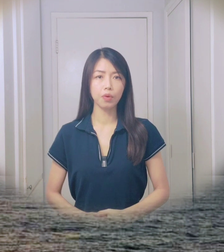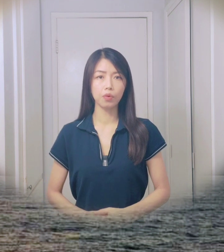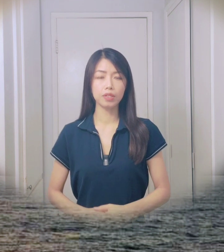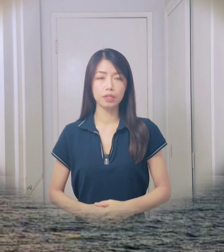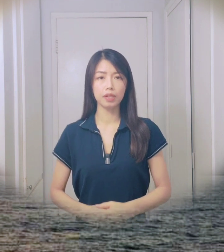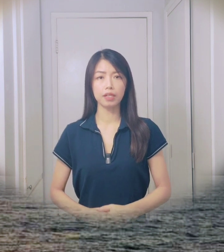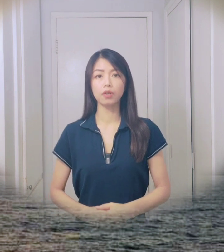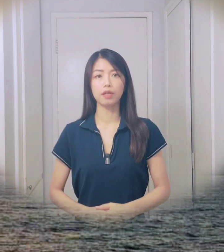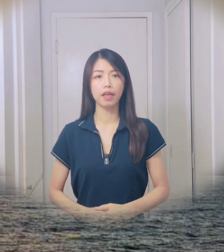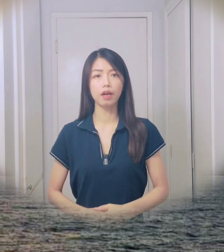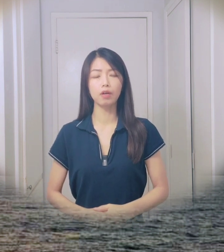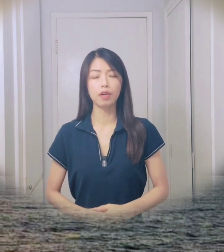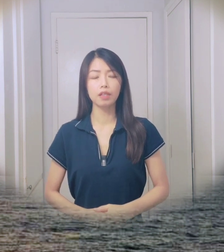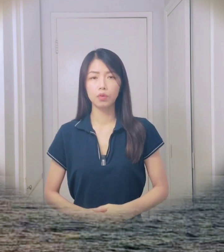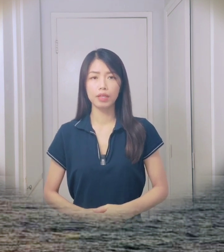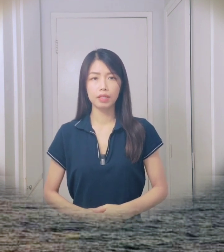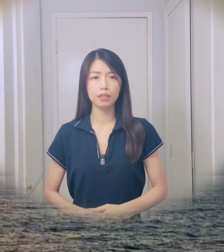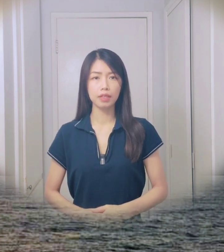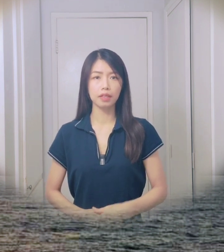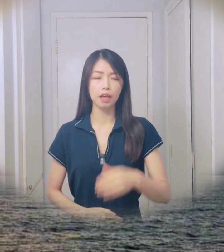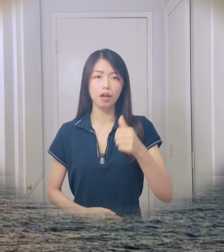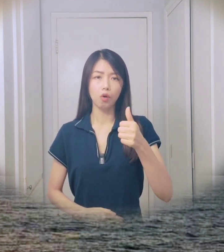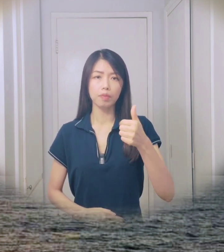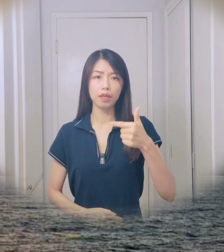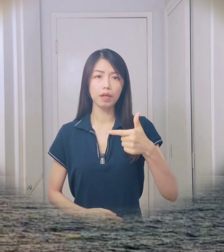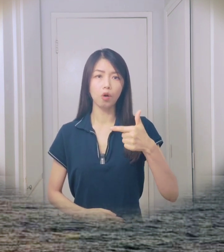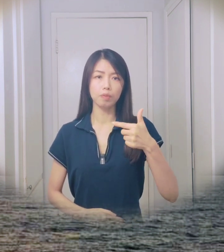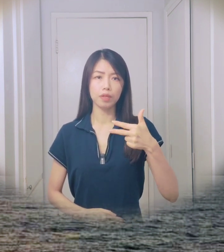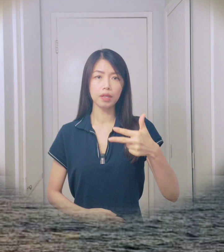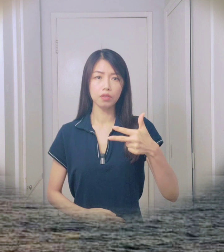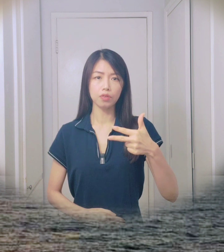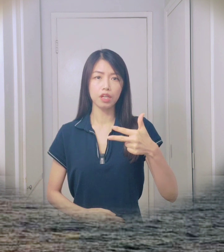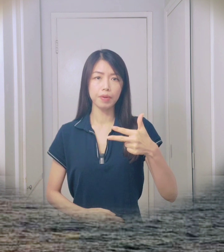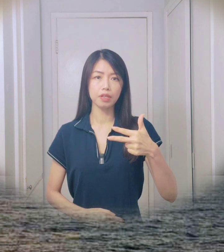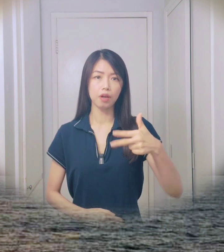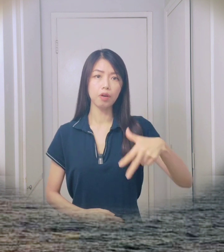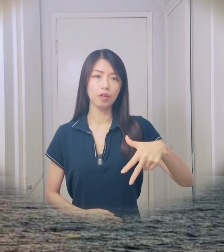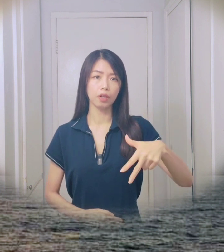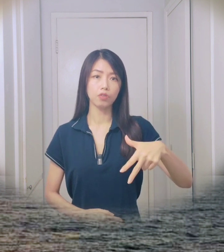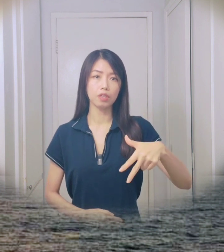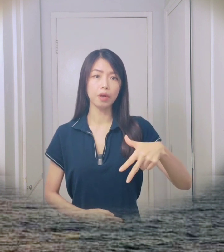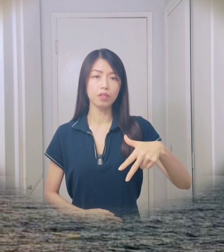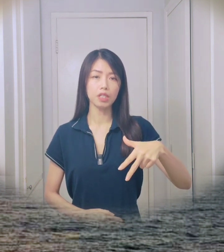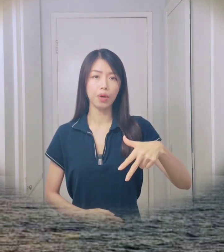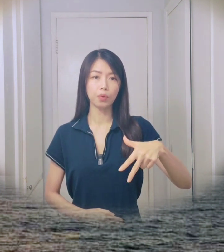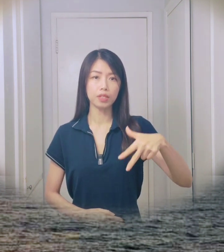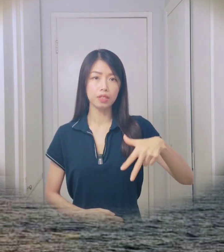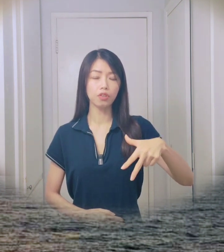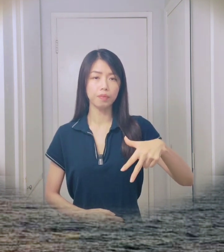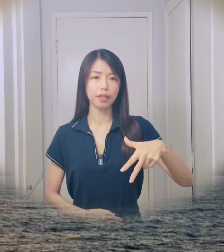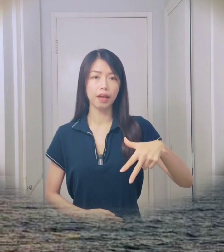아시려면 지화로 지읒을 아셔야 되는데요. 지와 지읒은 엄지, 검지, 중지를 펴셔서 이렇게 두시면